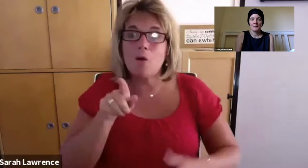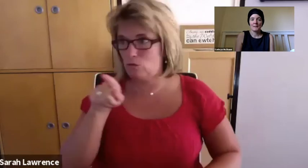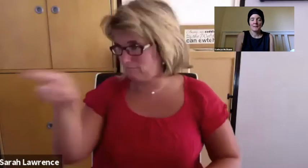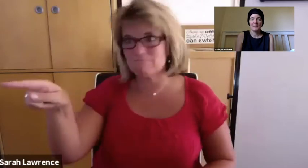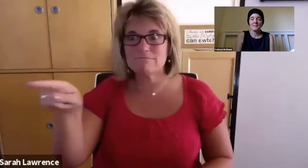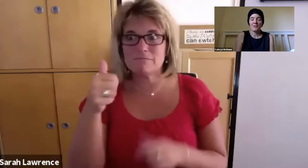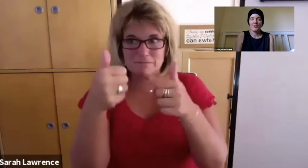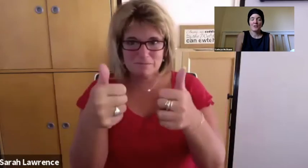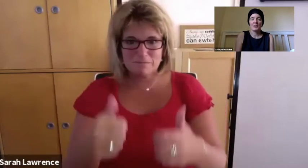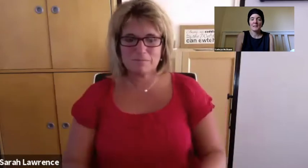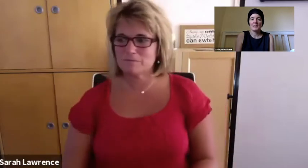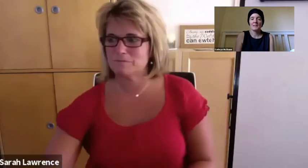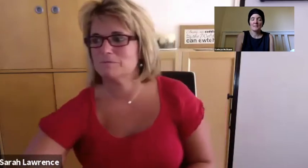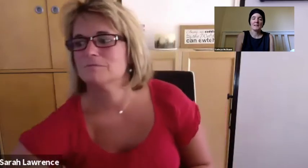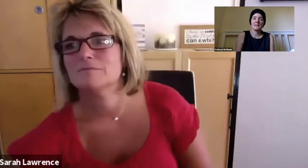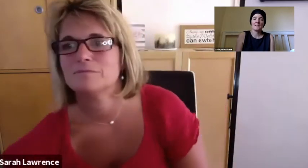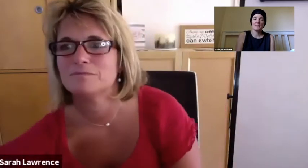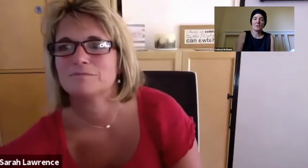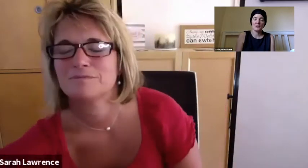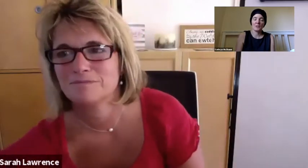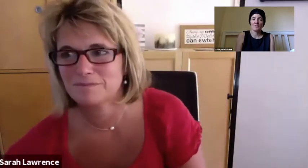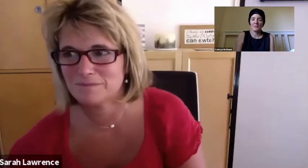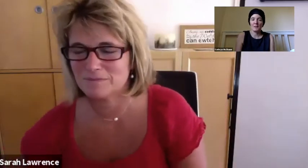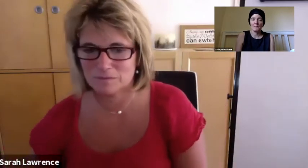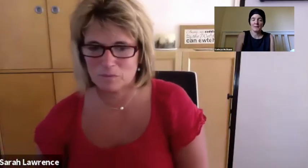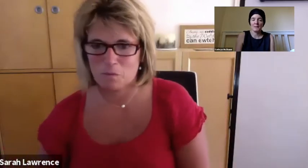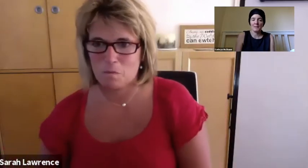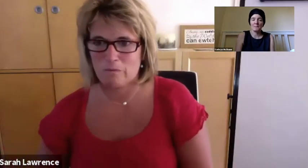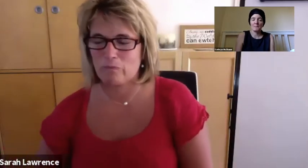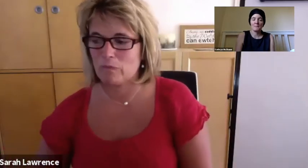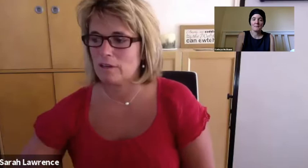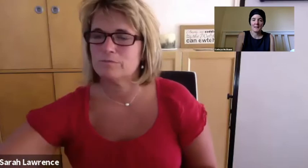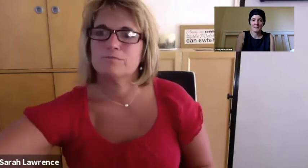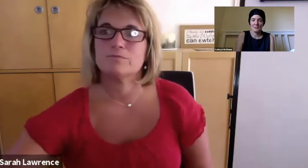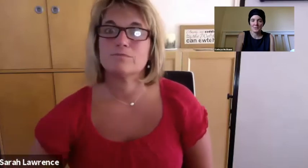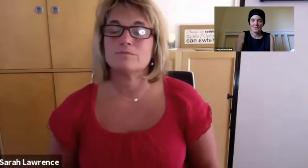gallwch chi defnyddio I gwylio'r anthem eto.